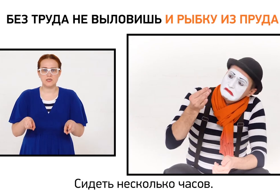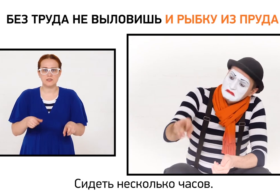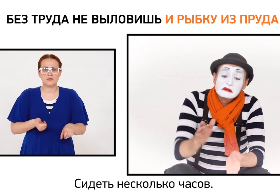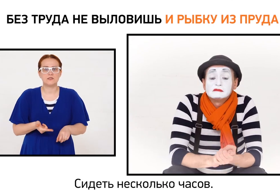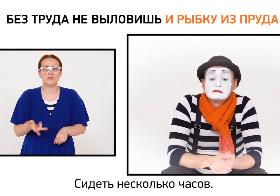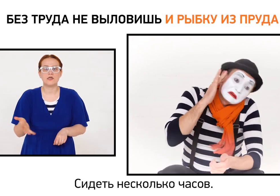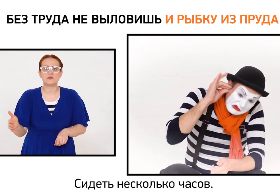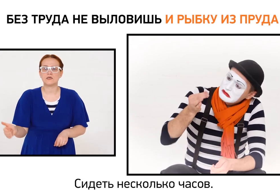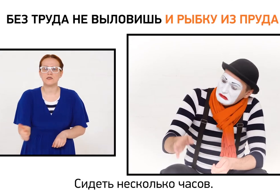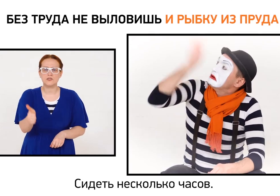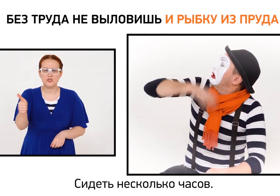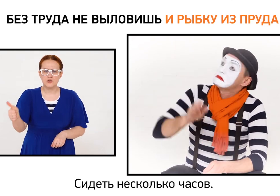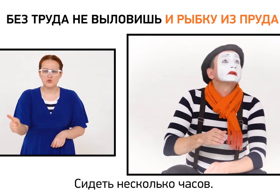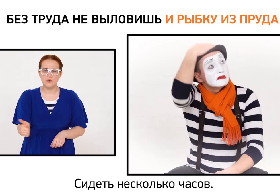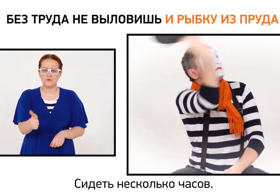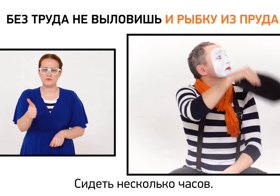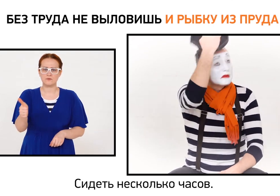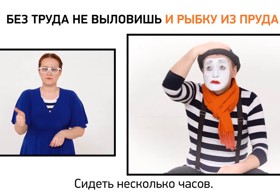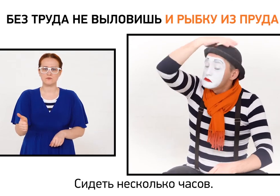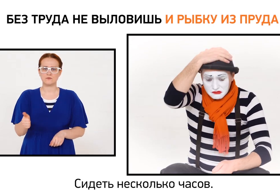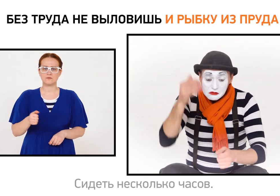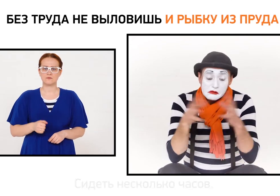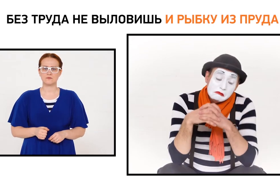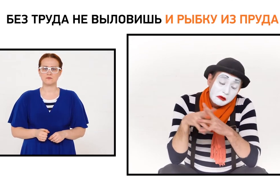Сидеть несколько часов.